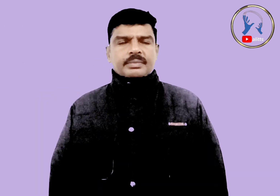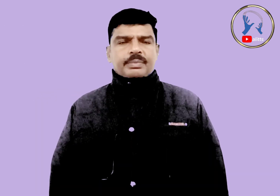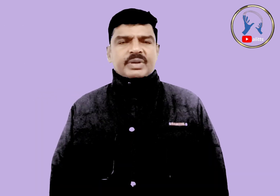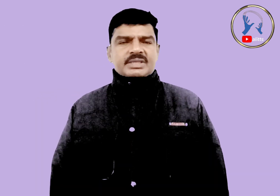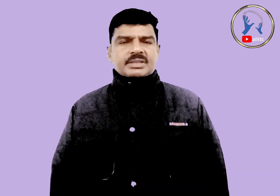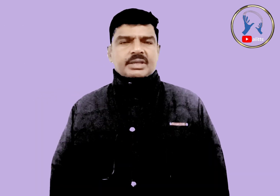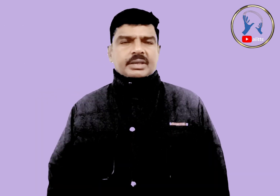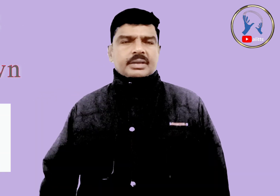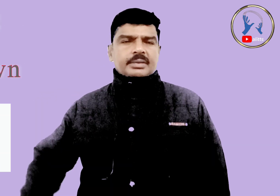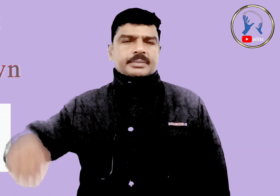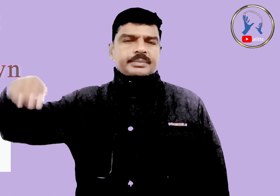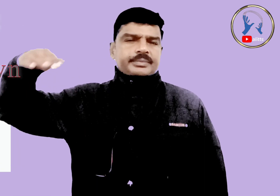पस्ती,